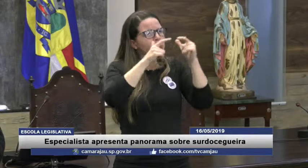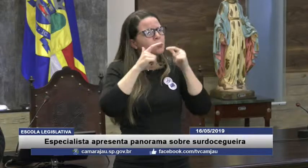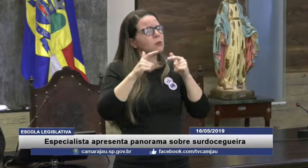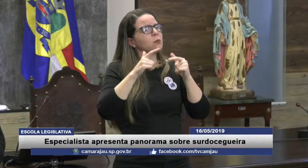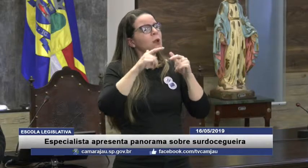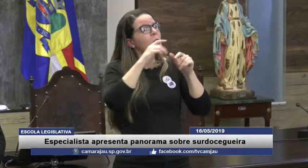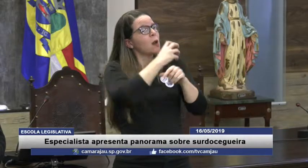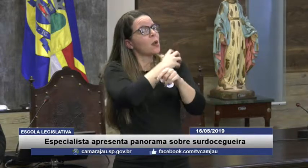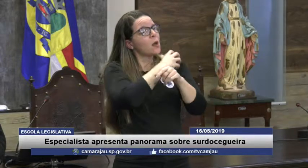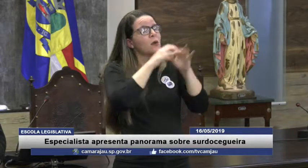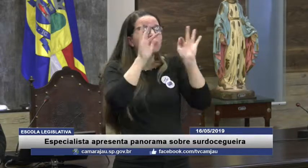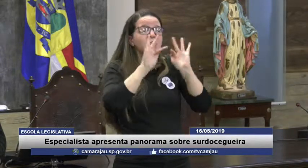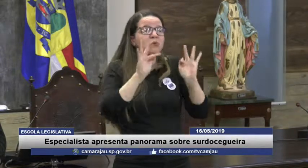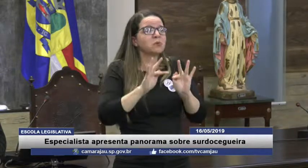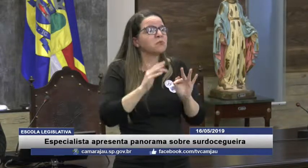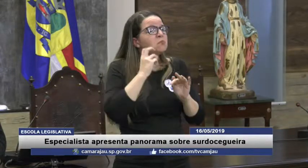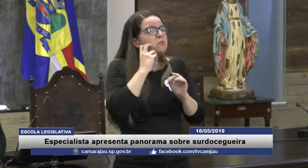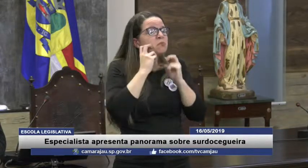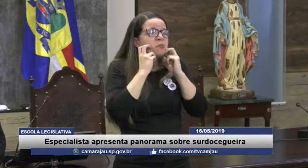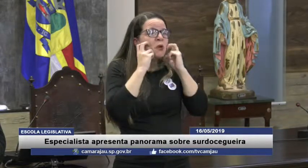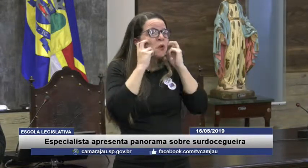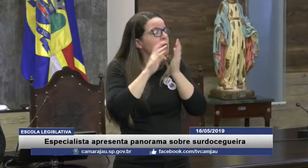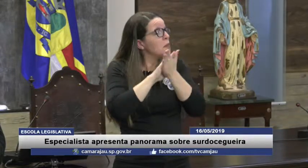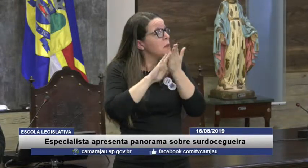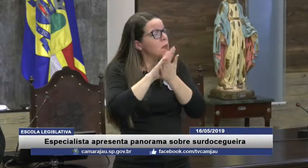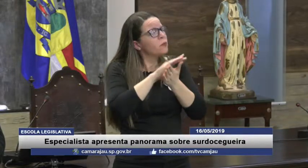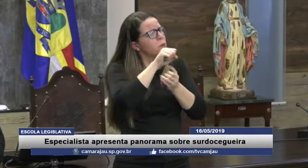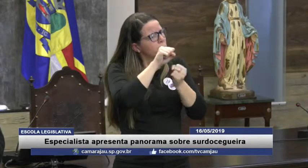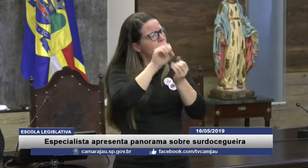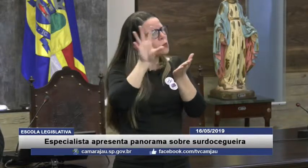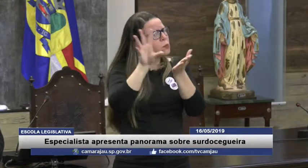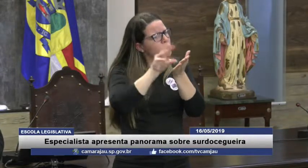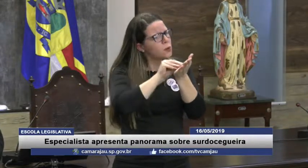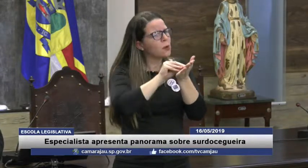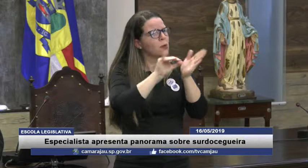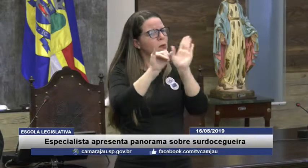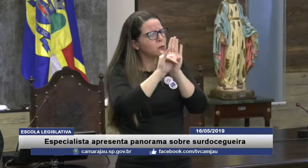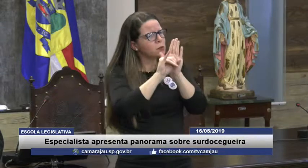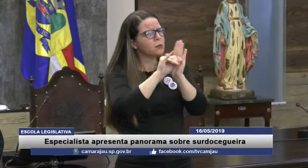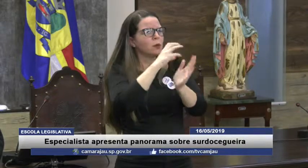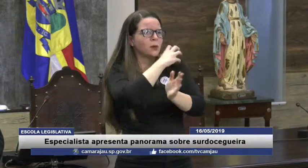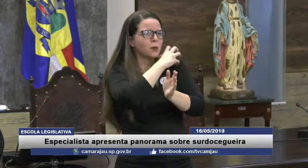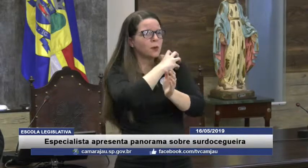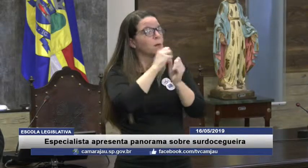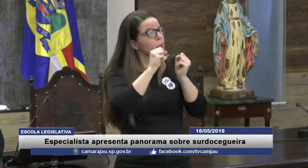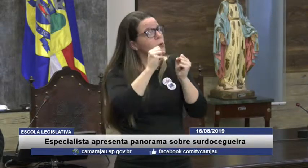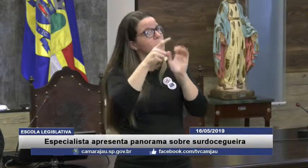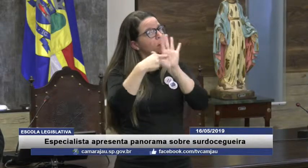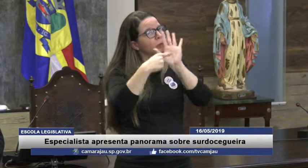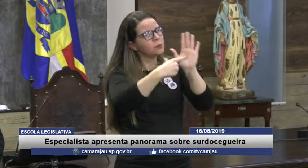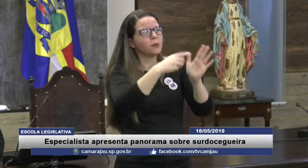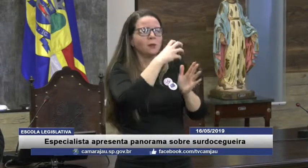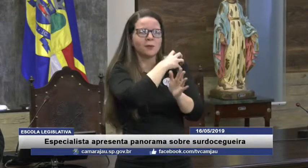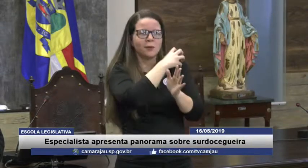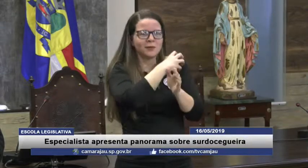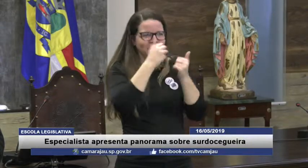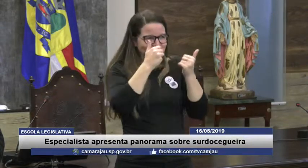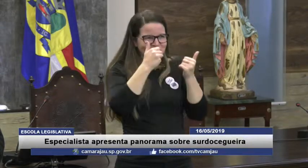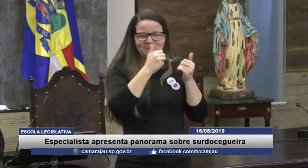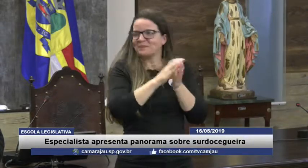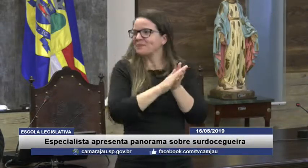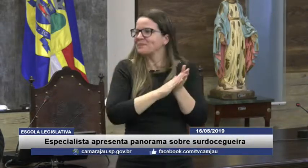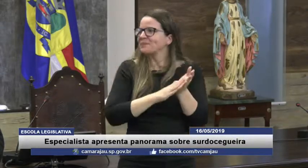tenho minha autonomia, né? Eu não paro em casa, estou sempre indo para vários lugares, representar, explicar o que é surdo-cegueira. Eu tenho uma